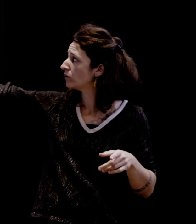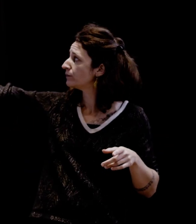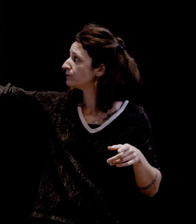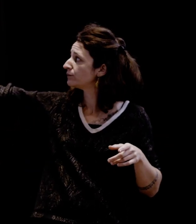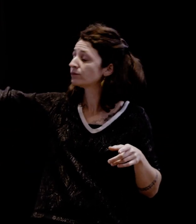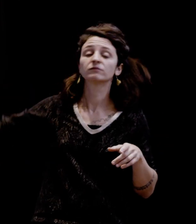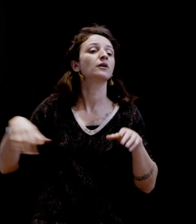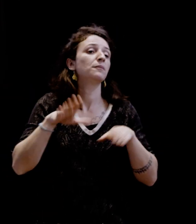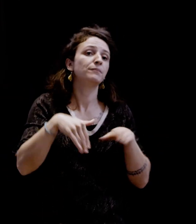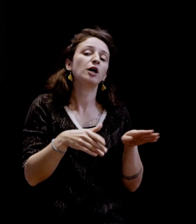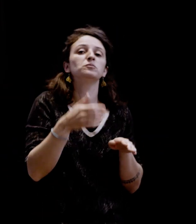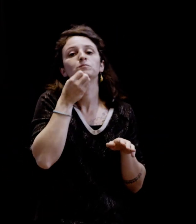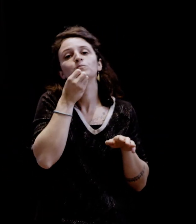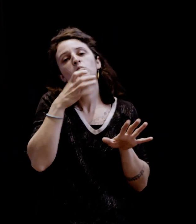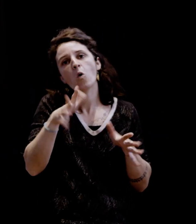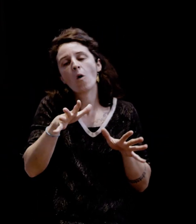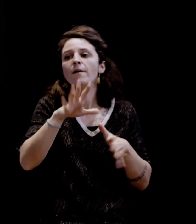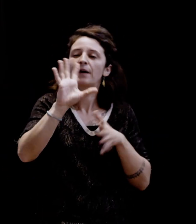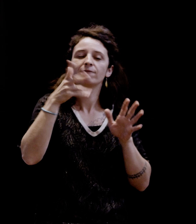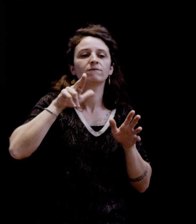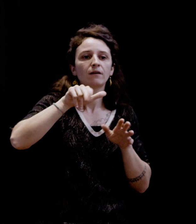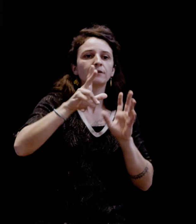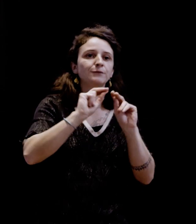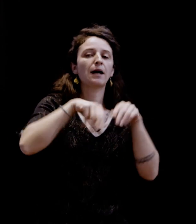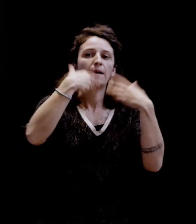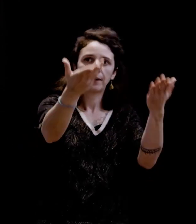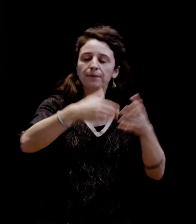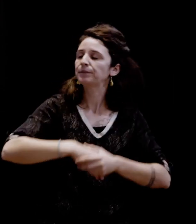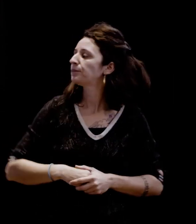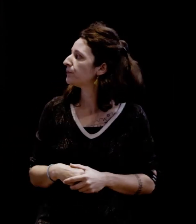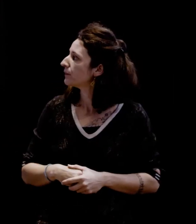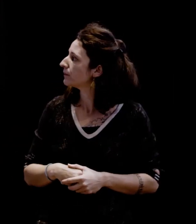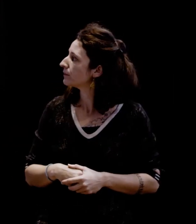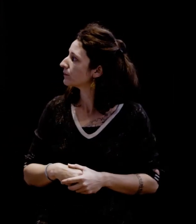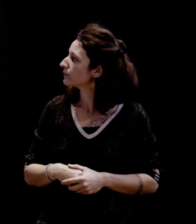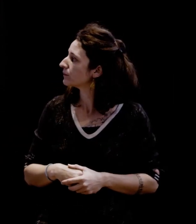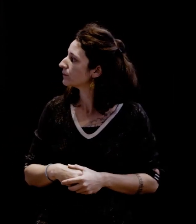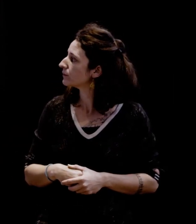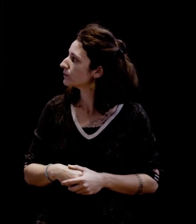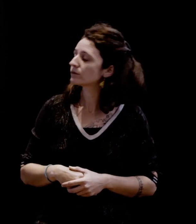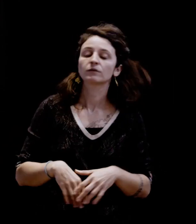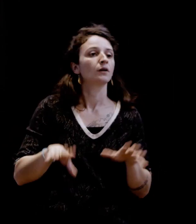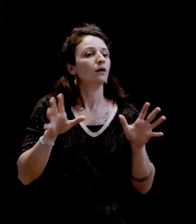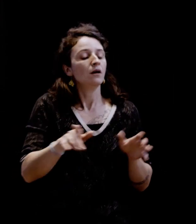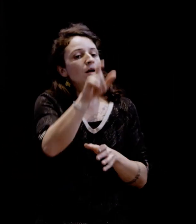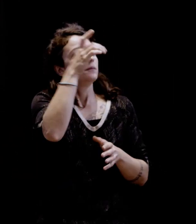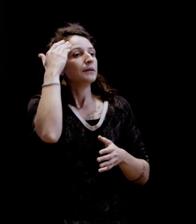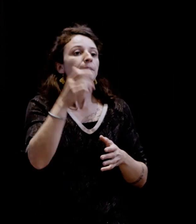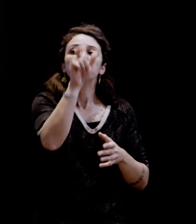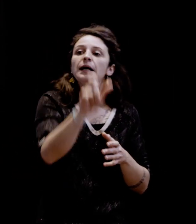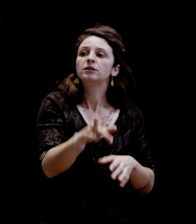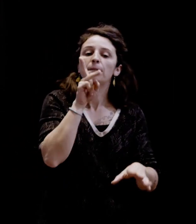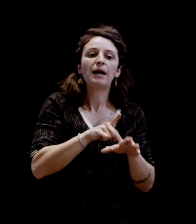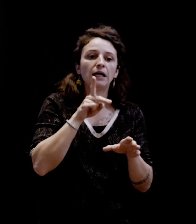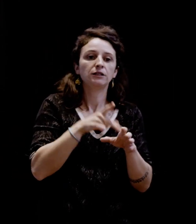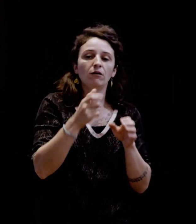et on pourra en reparler bien sûr. Qu'est-ce que ça crée quand on n'arrive pas à se faire se comprendre par le patient? Qu'est-ce qui fait que le